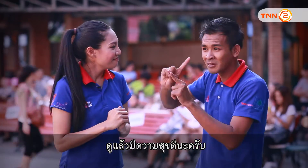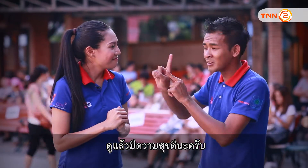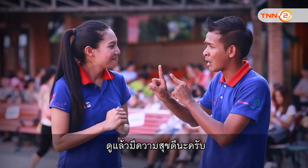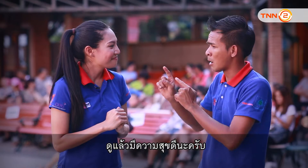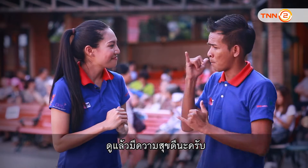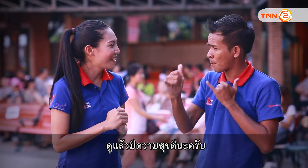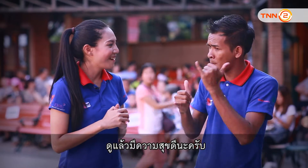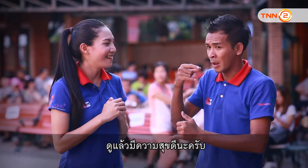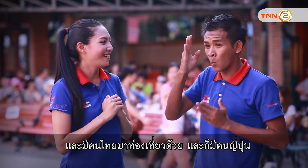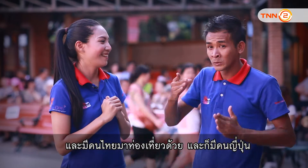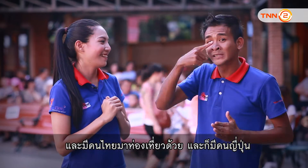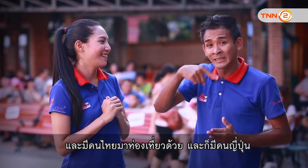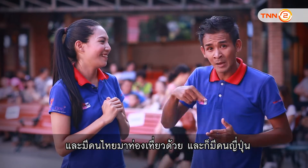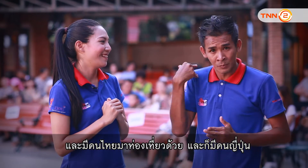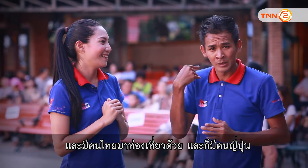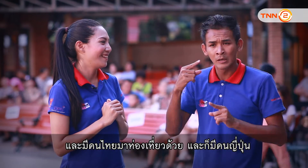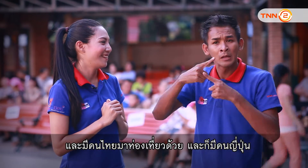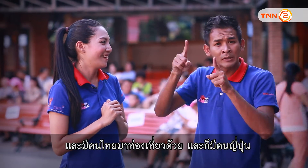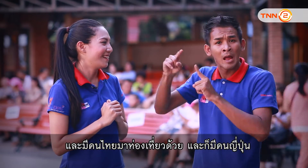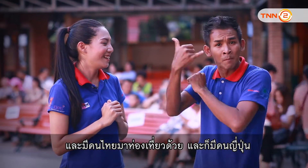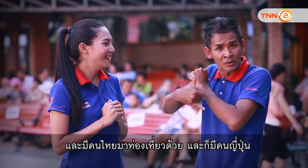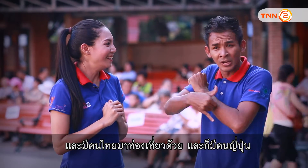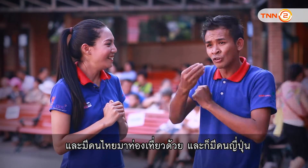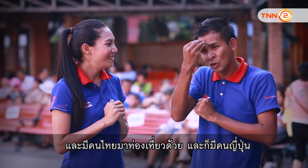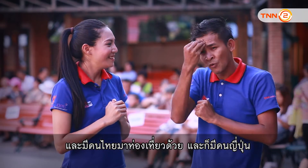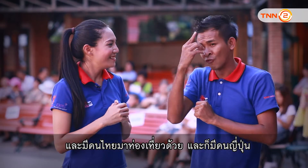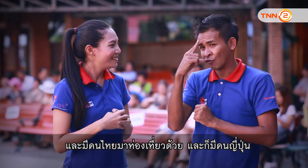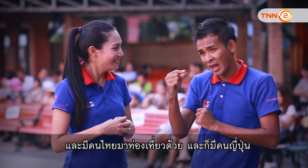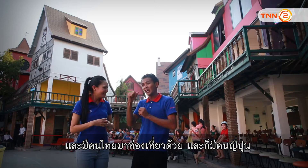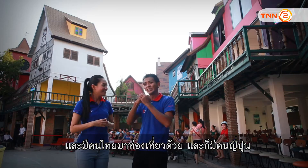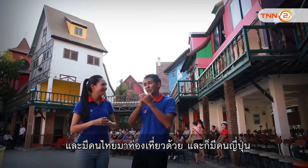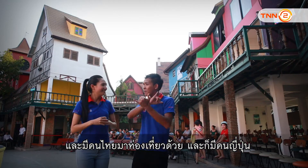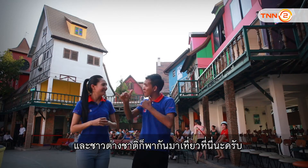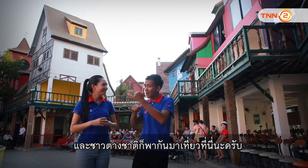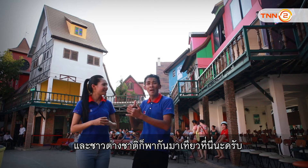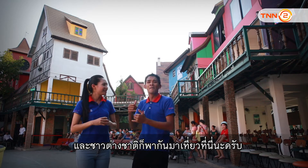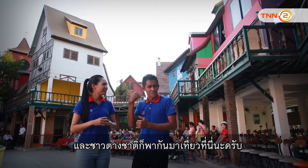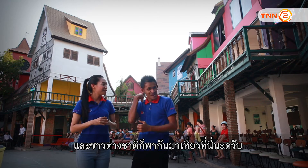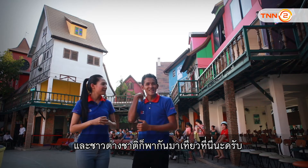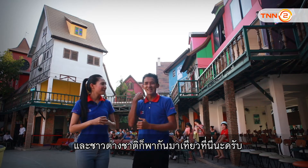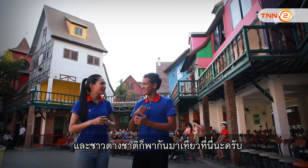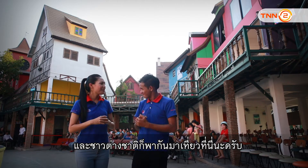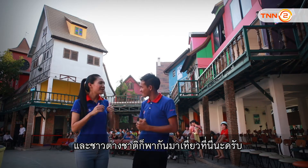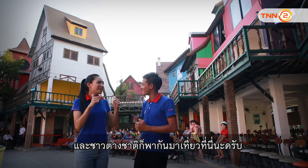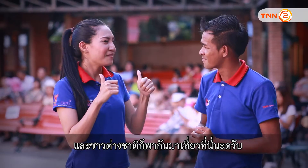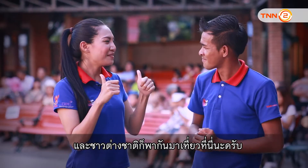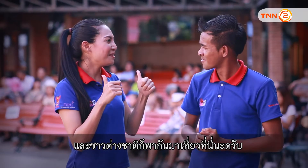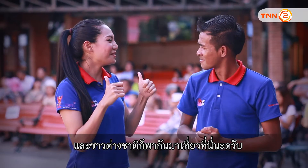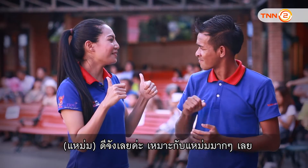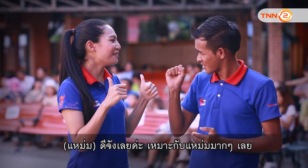สุขดีนะครับและมีคนไทยมาท่องเที่ยวด้วยและก็มีคนญี่ปุ่น และชาวต่างชาติก็พากันมาเที่ยวที่นี่นะ